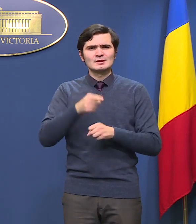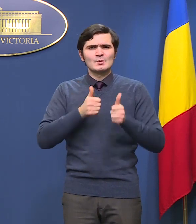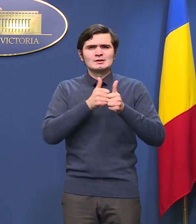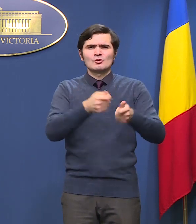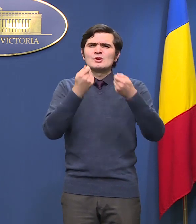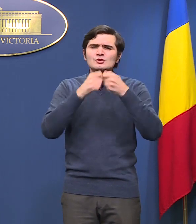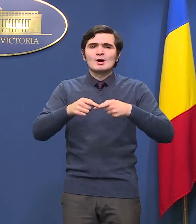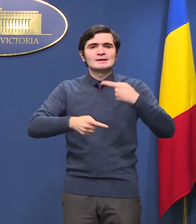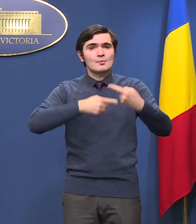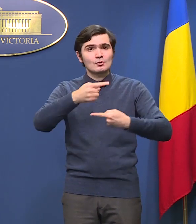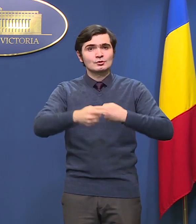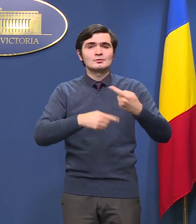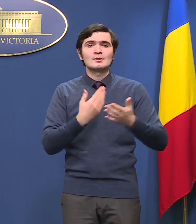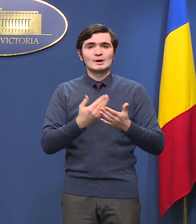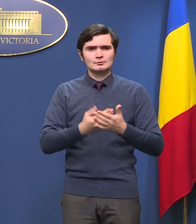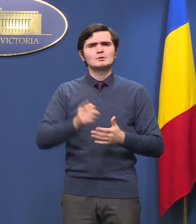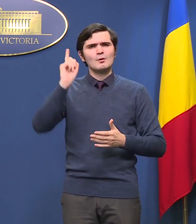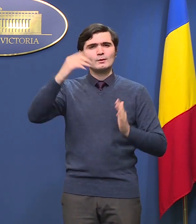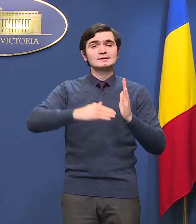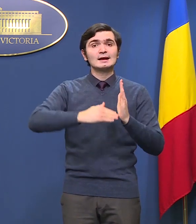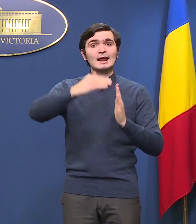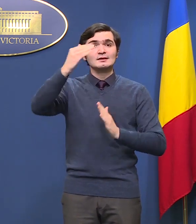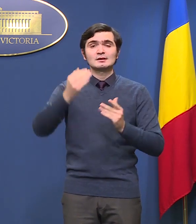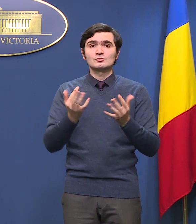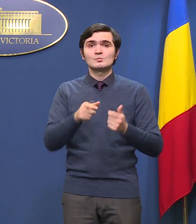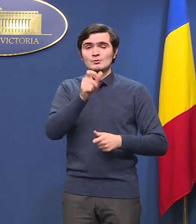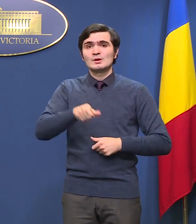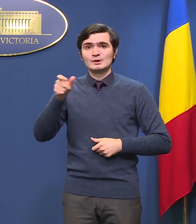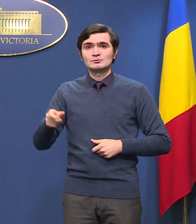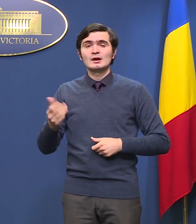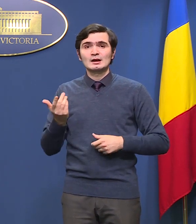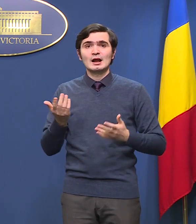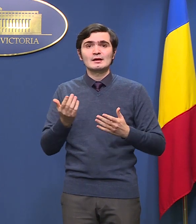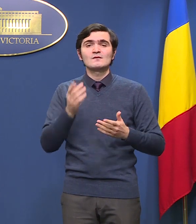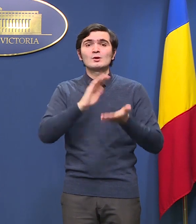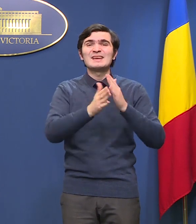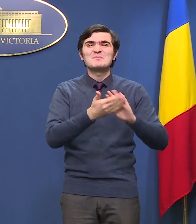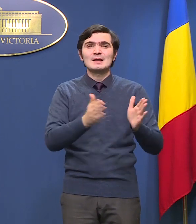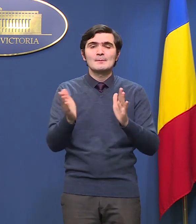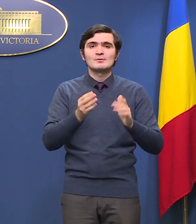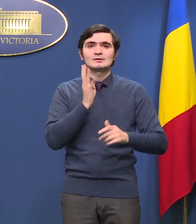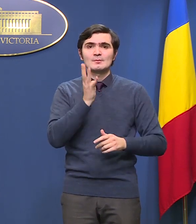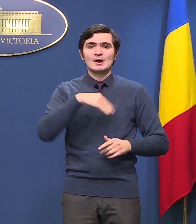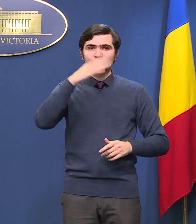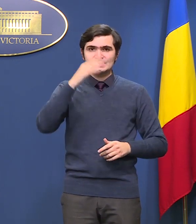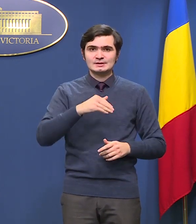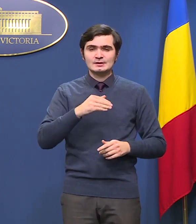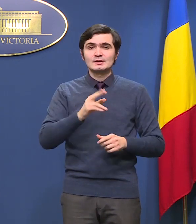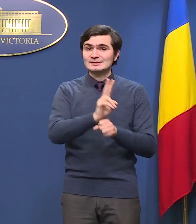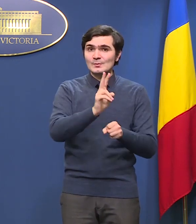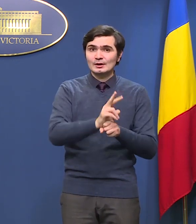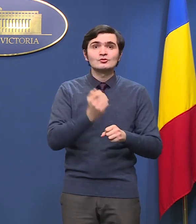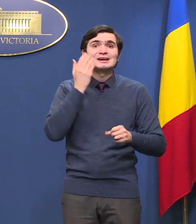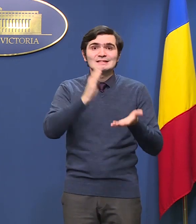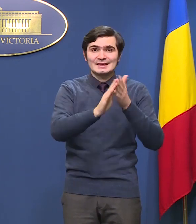procedurile, pentru că va crește numărul de persoane care își termină perioada de 14 zile și trebuie să aibă grijă ca ieșirea din perioada